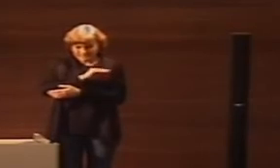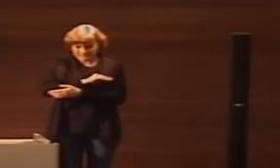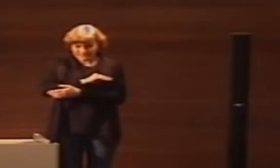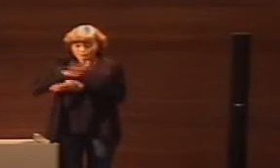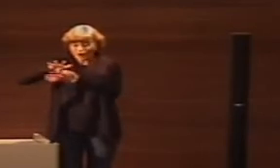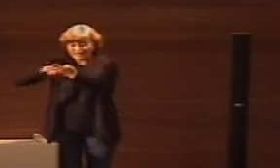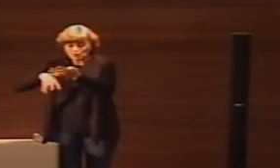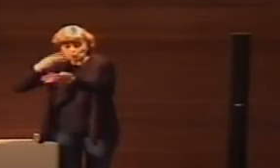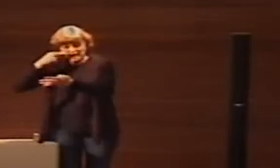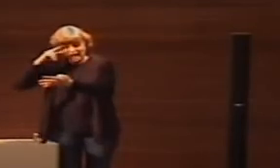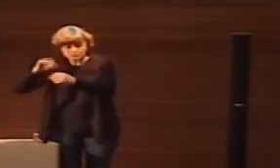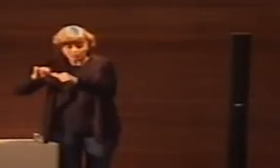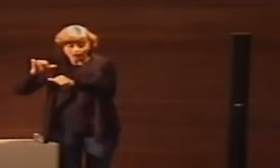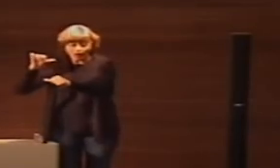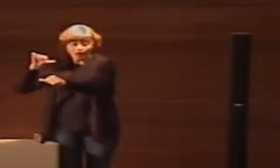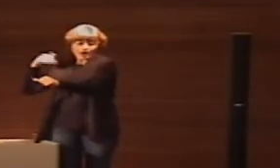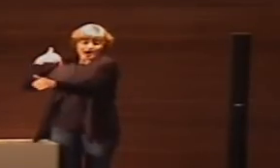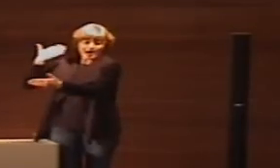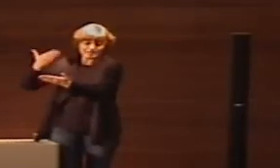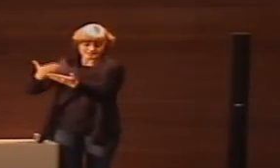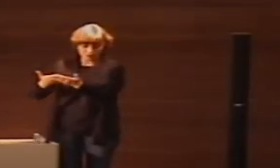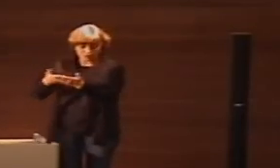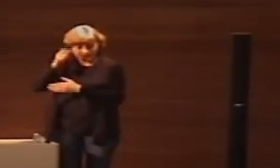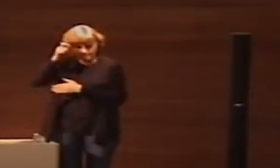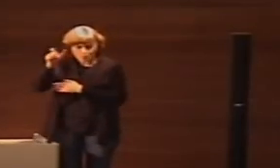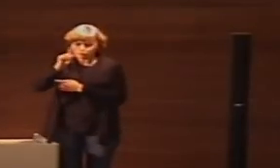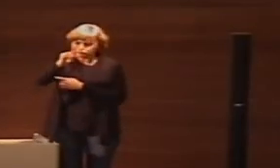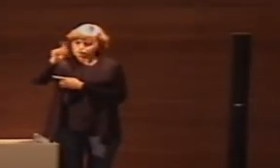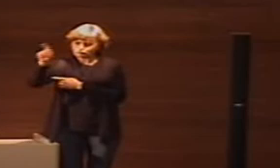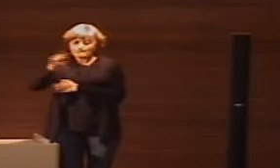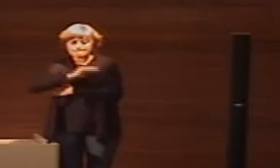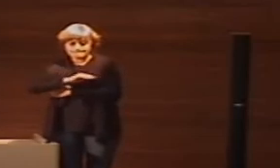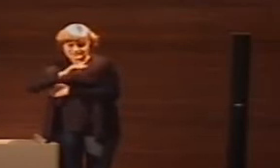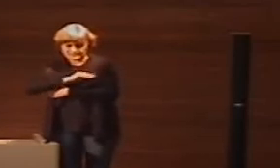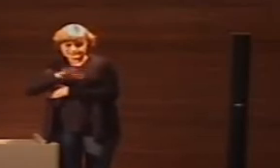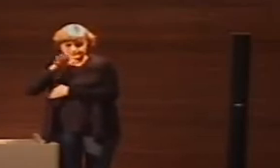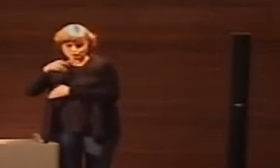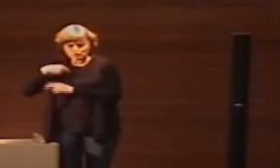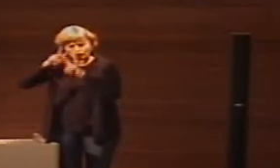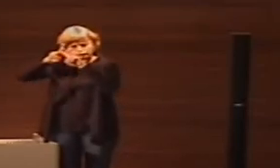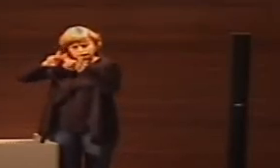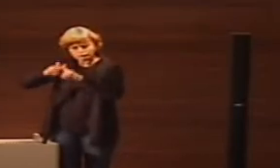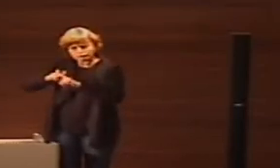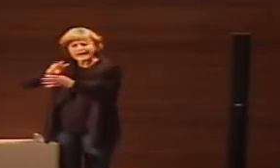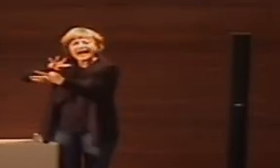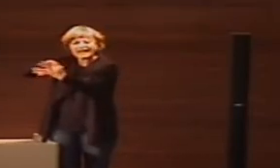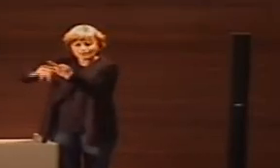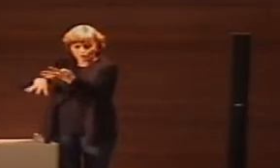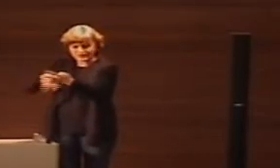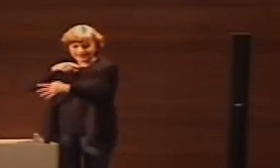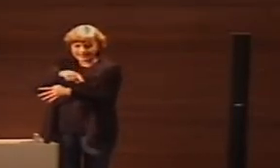Cataluña lleva muchos más años y hay muchos más municipios en puerta a puerta que aquí, y por eso me baso en los datos de allá, ¿no?